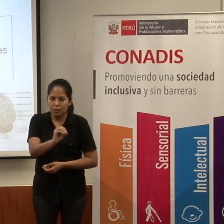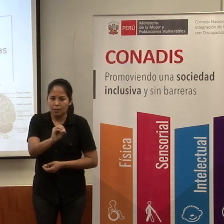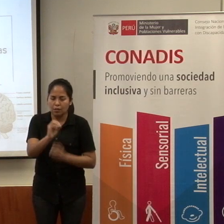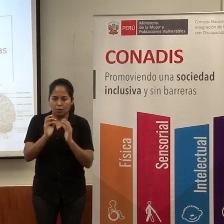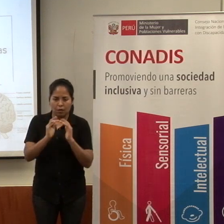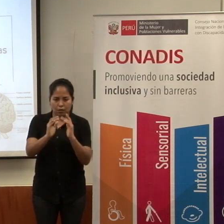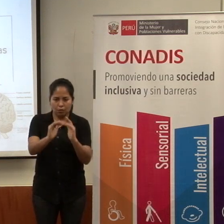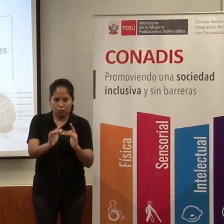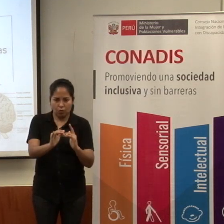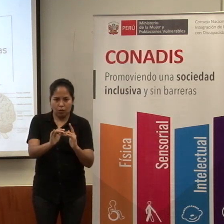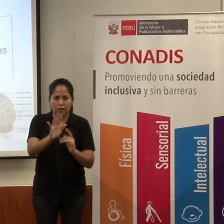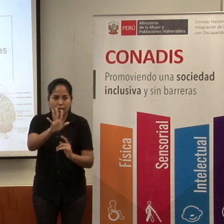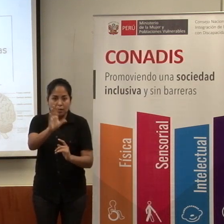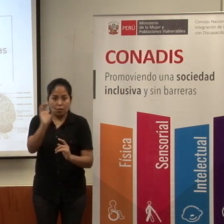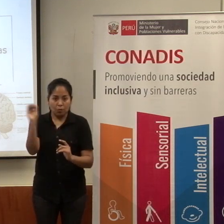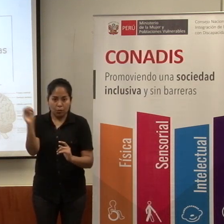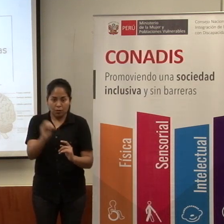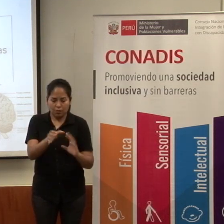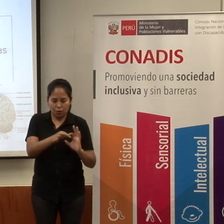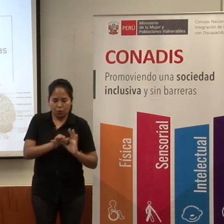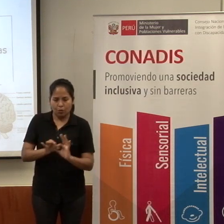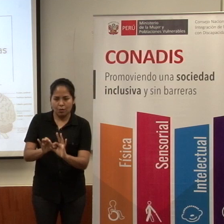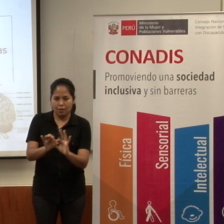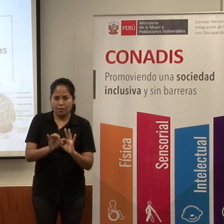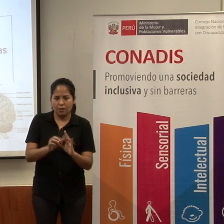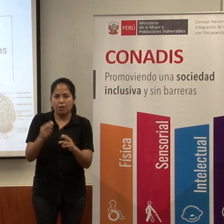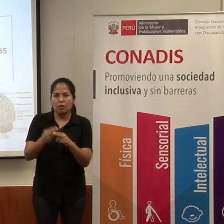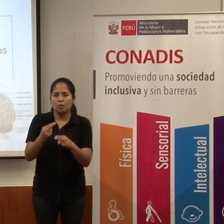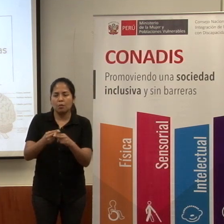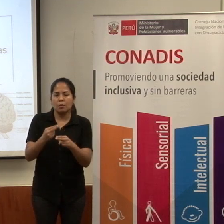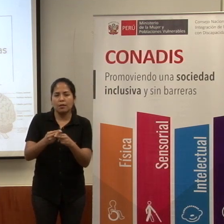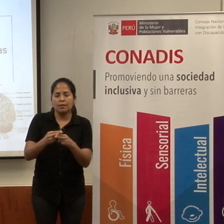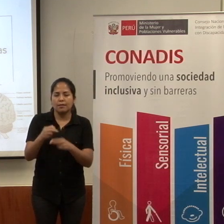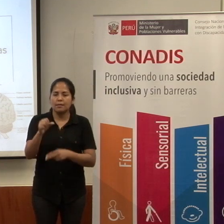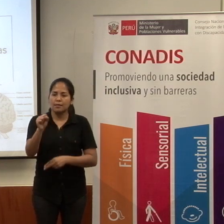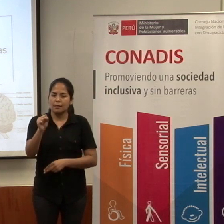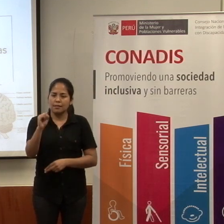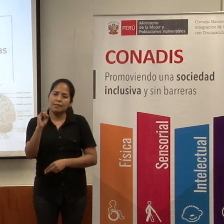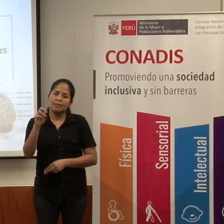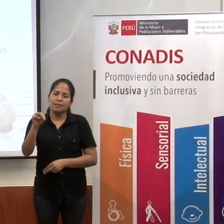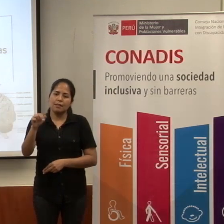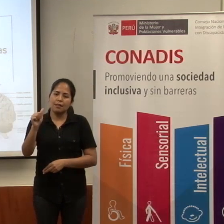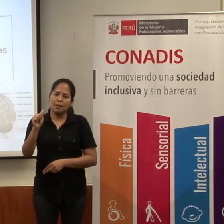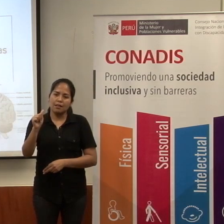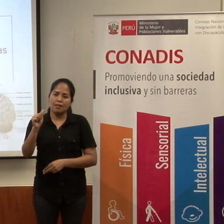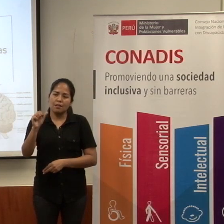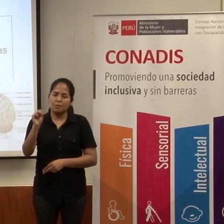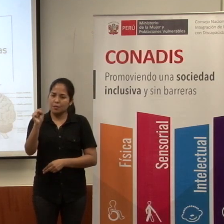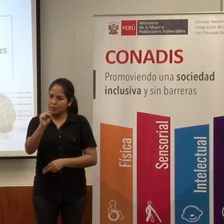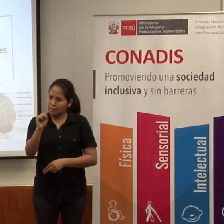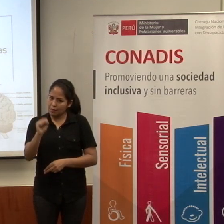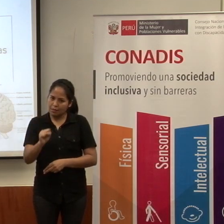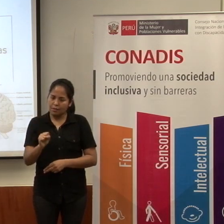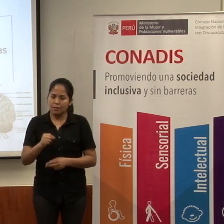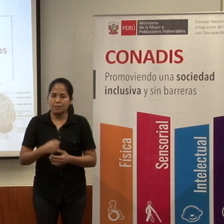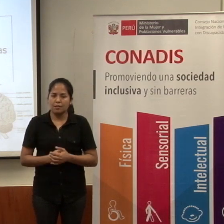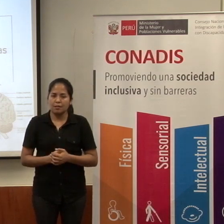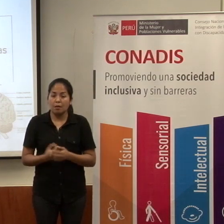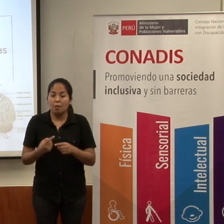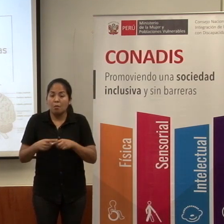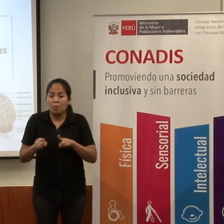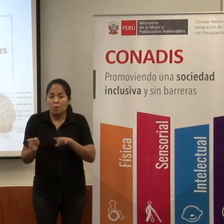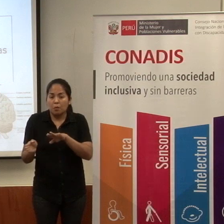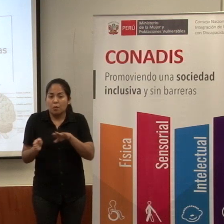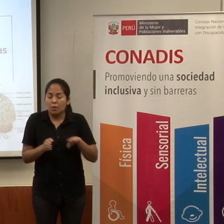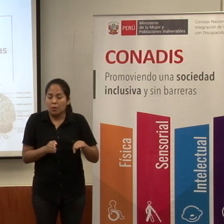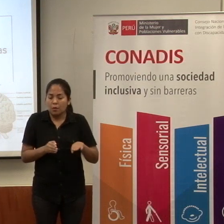están unidas. Eso se llama sinapsis, ¿no es cierto? Solo el 5%, imagínense ustedes. Pero cuando el niño cumple